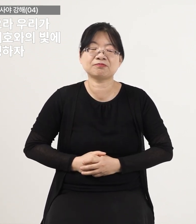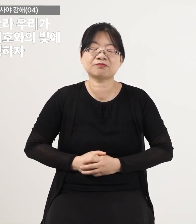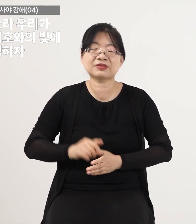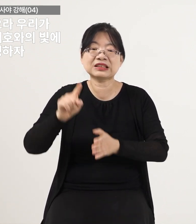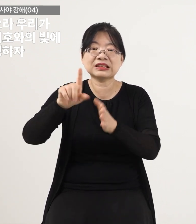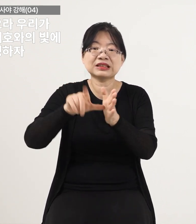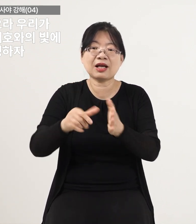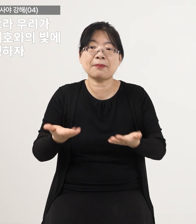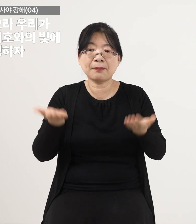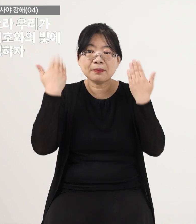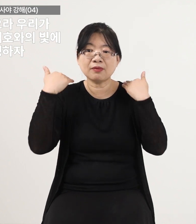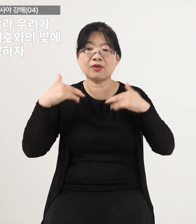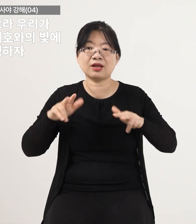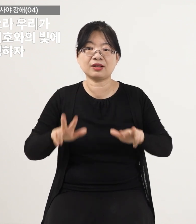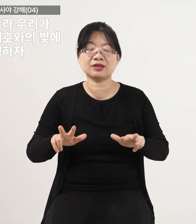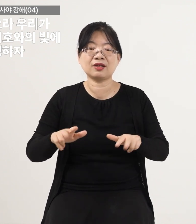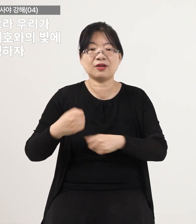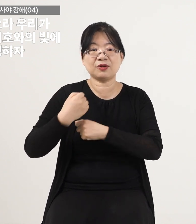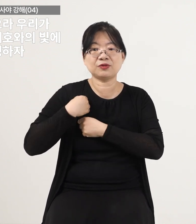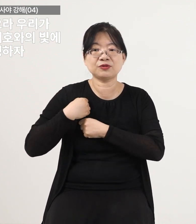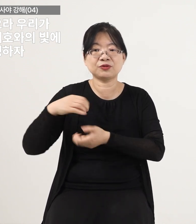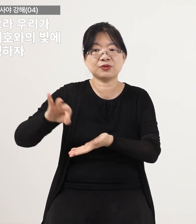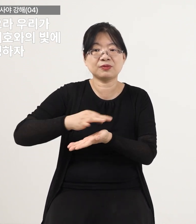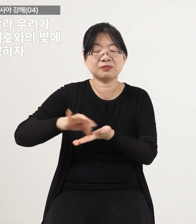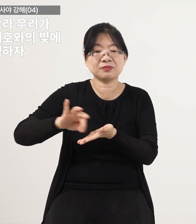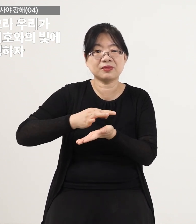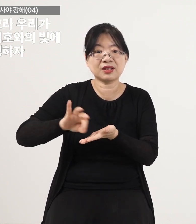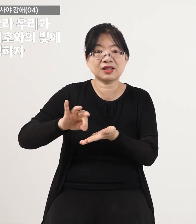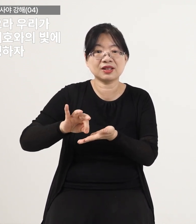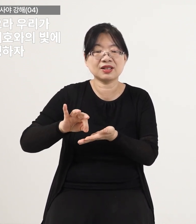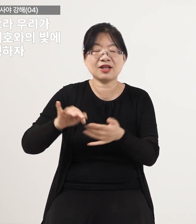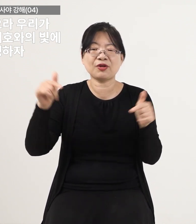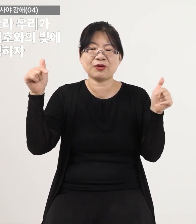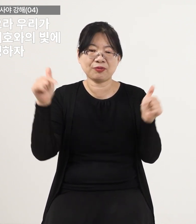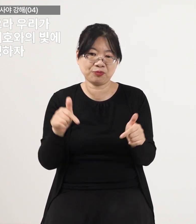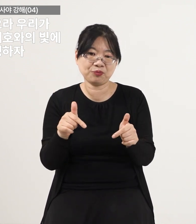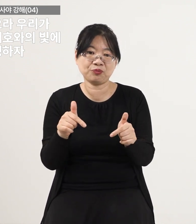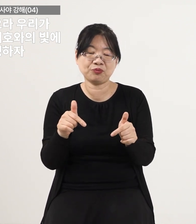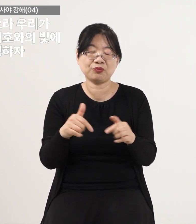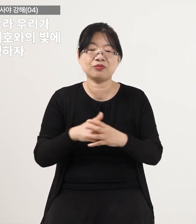세대가 지나가니까 이제 군비 감축,